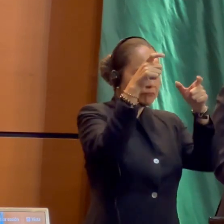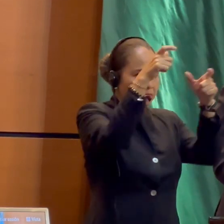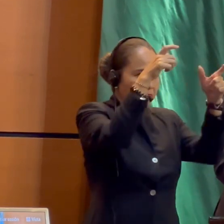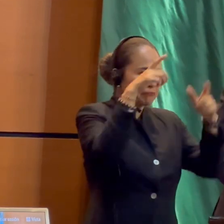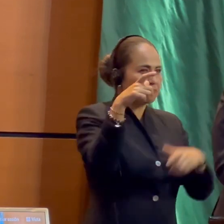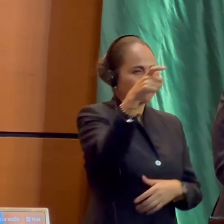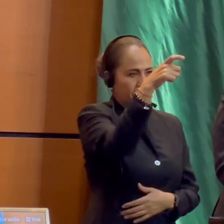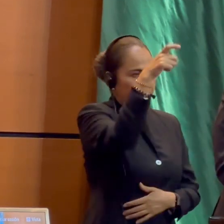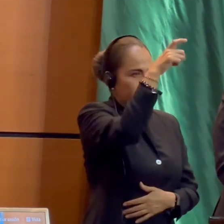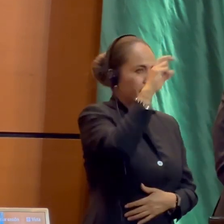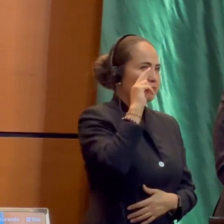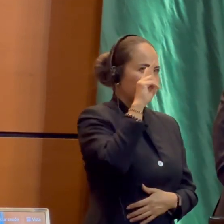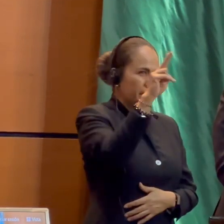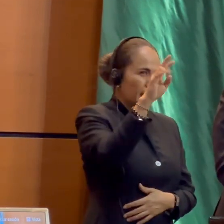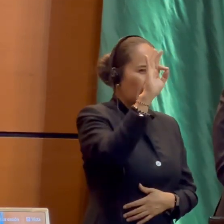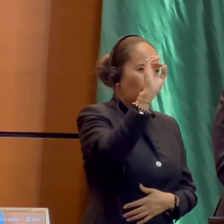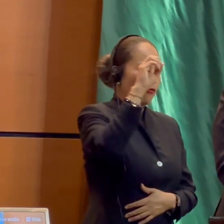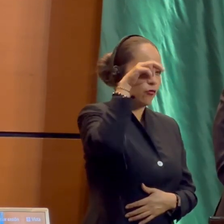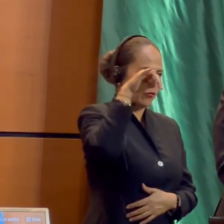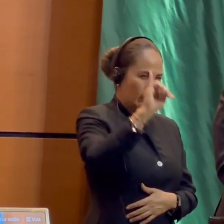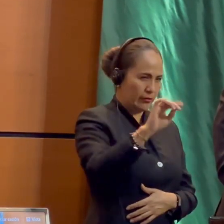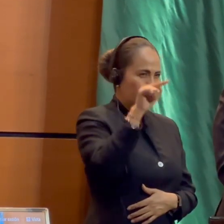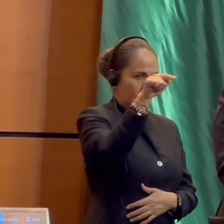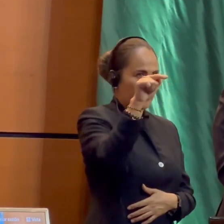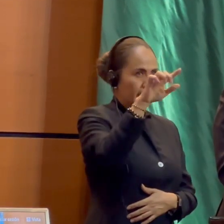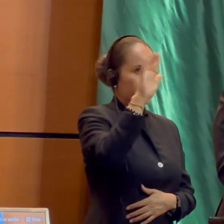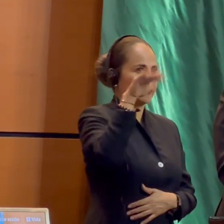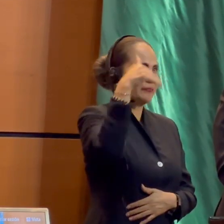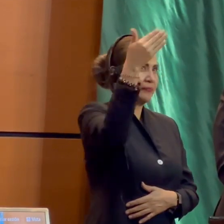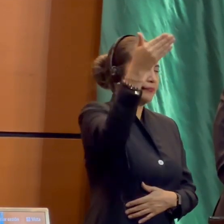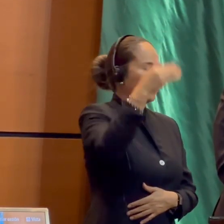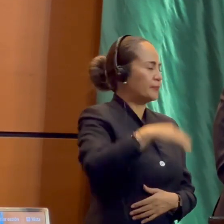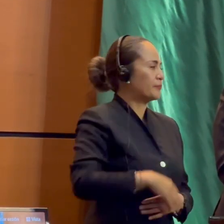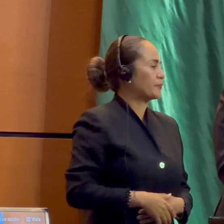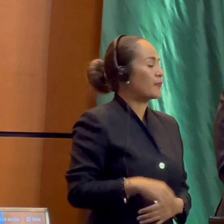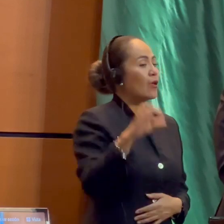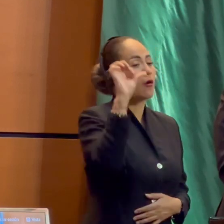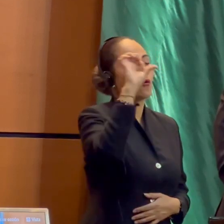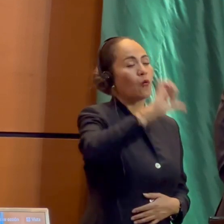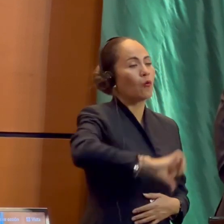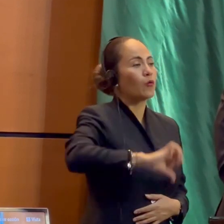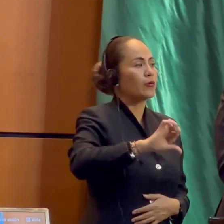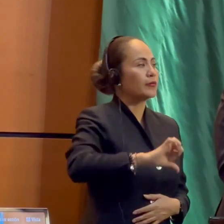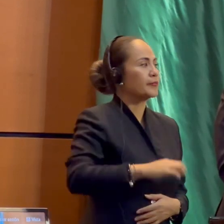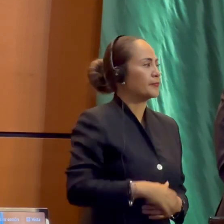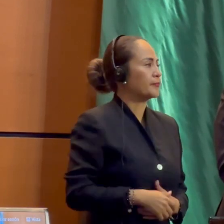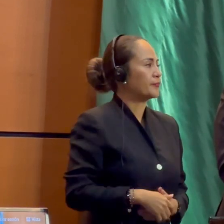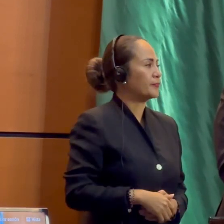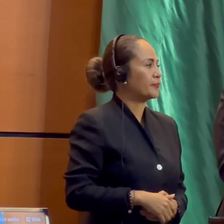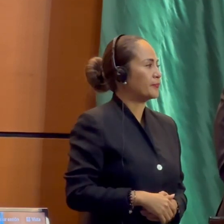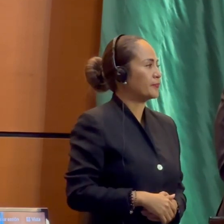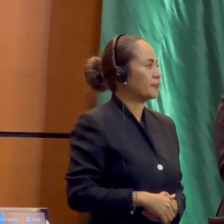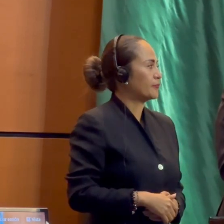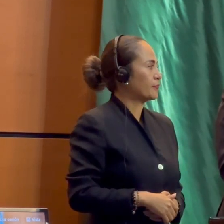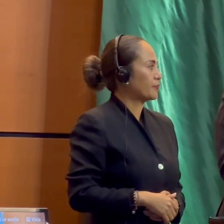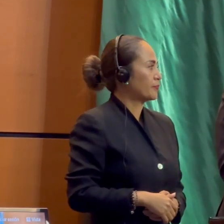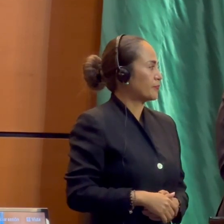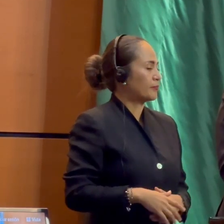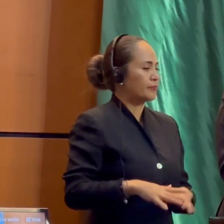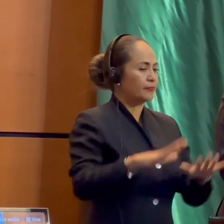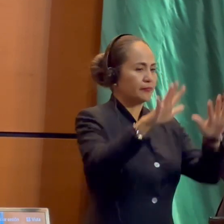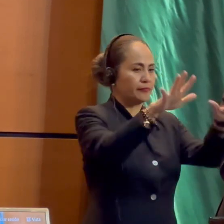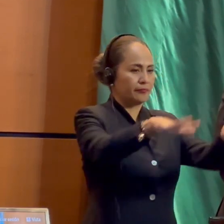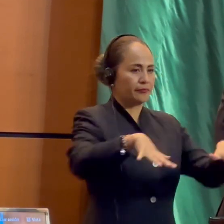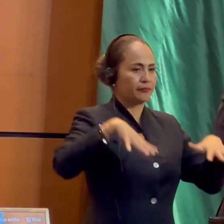今後も今日このメキシコでの公聴会での参加をきっかけとして、昨日